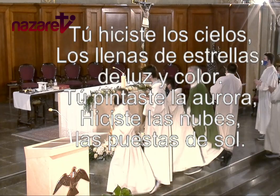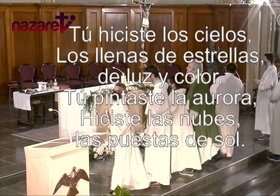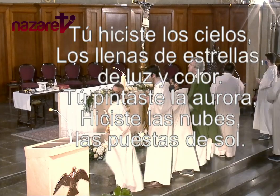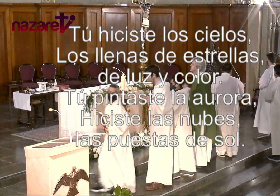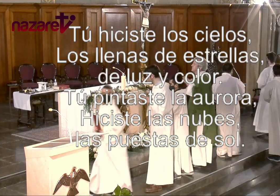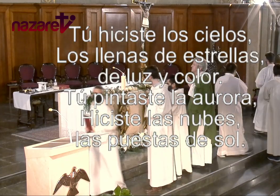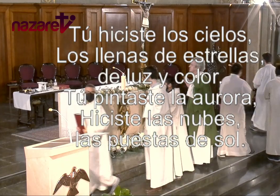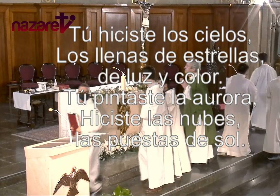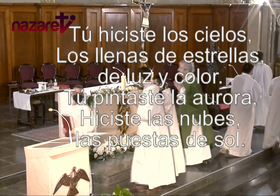no